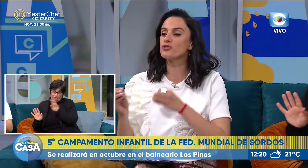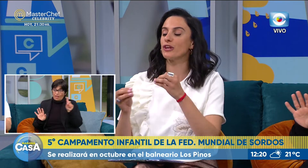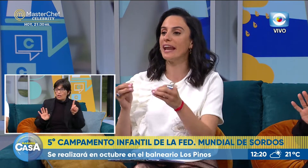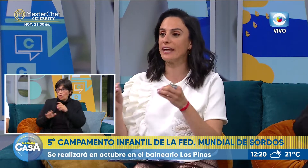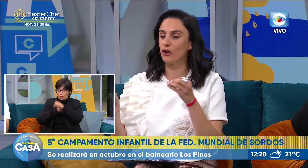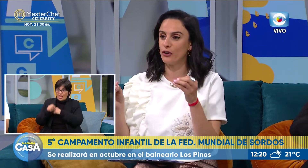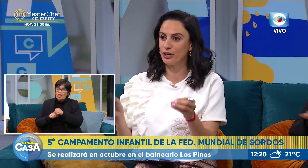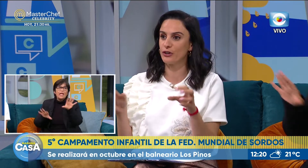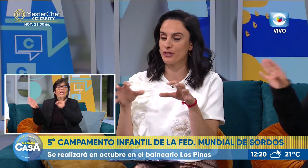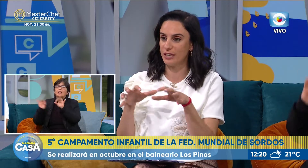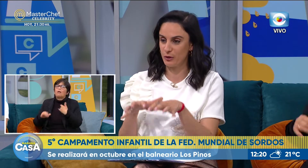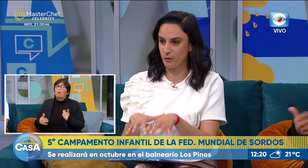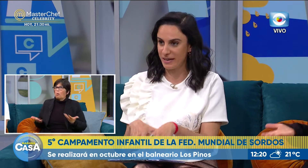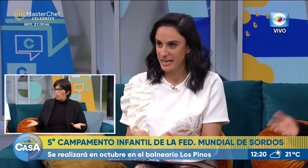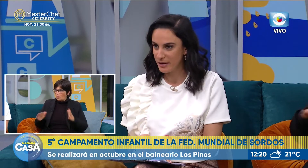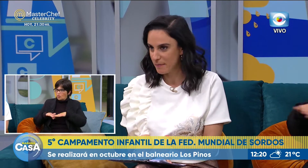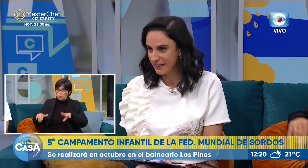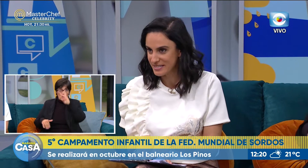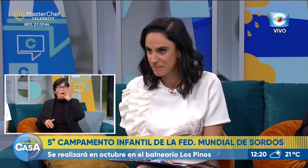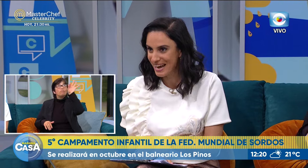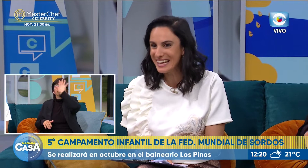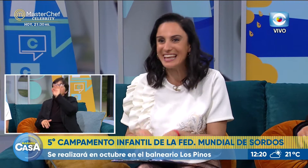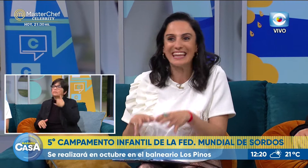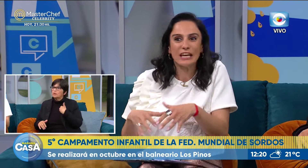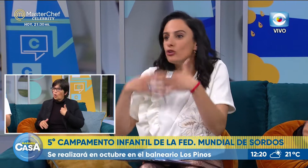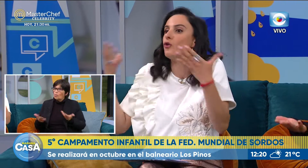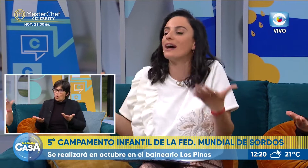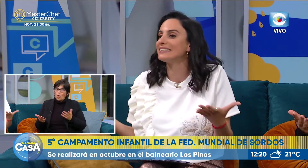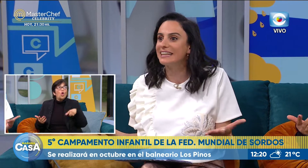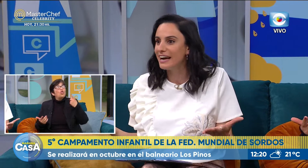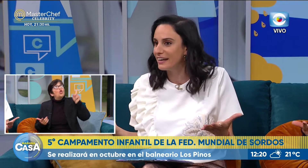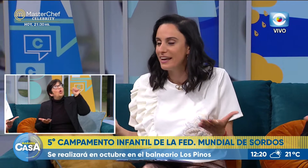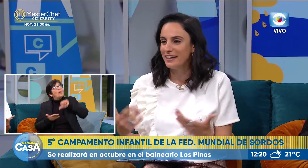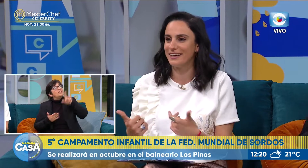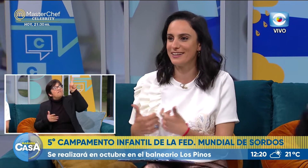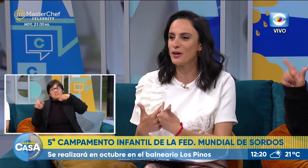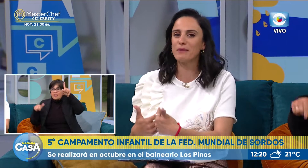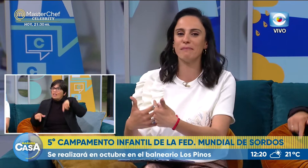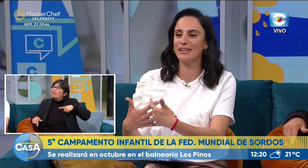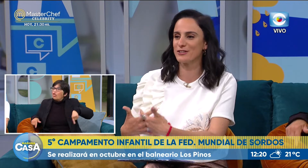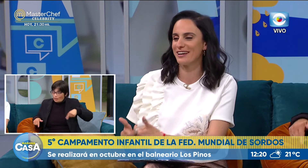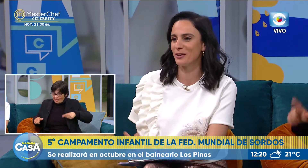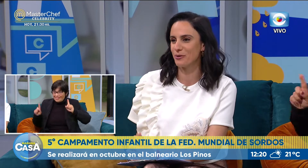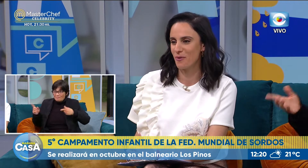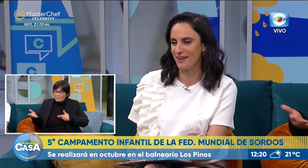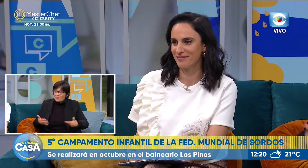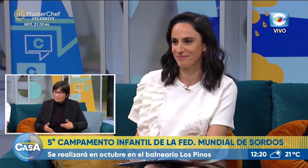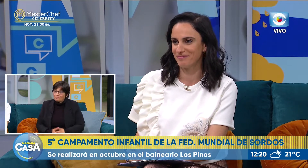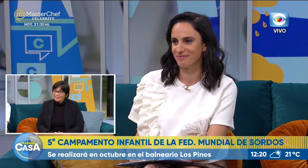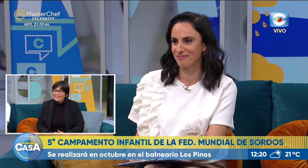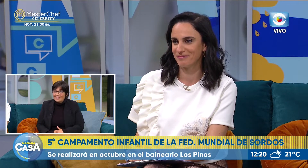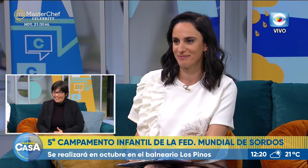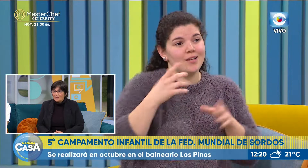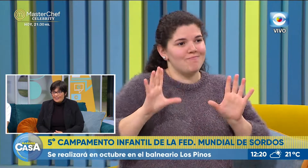¿Cómo son elegidos los niños de nuestro país que van a participar? ¿Y desde qué otros lugares llegan y son bienvenidos aquí en Uruguay?